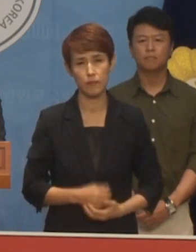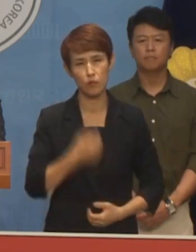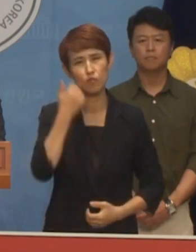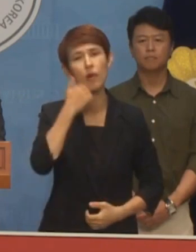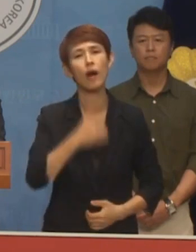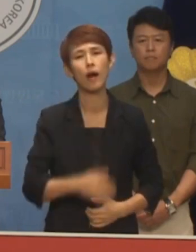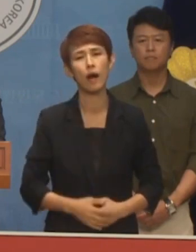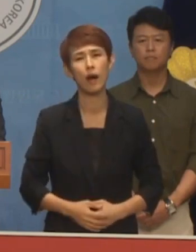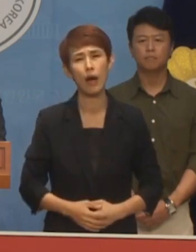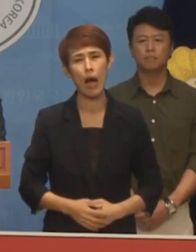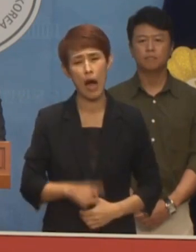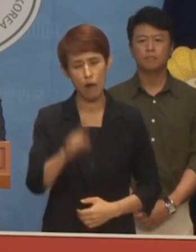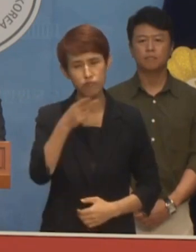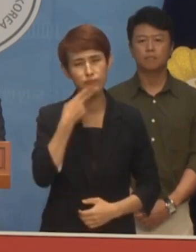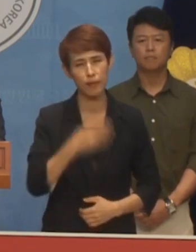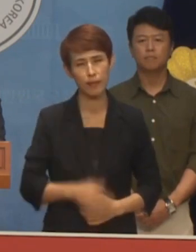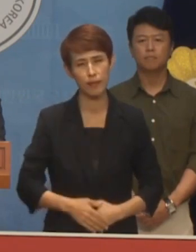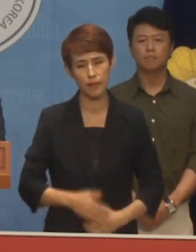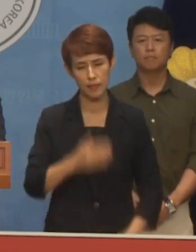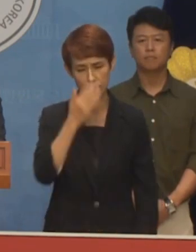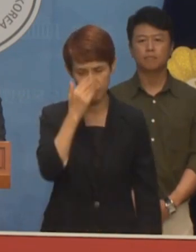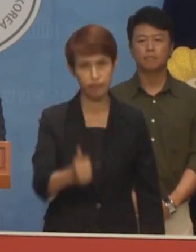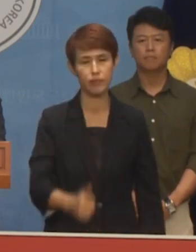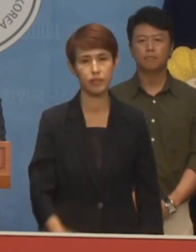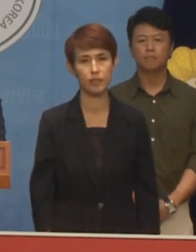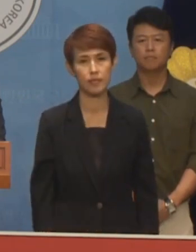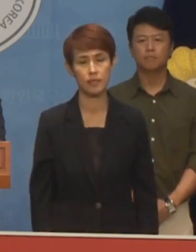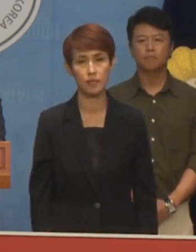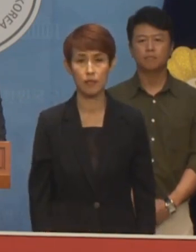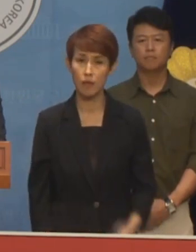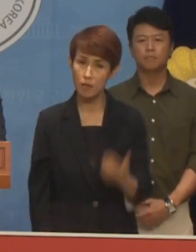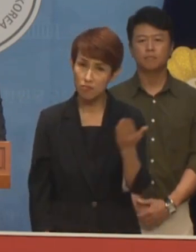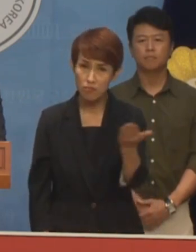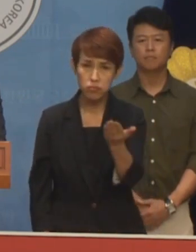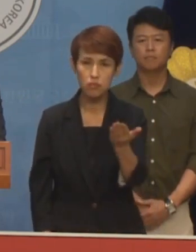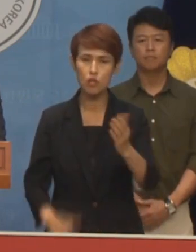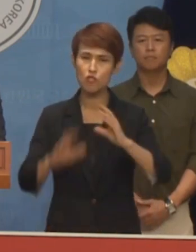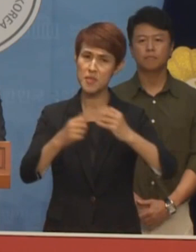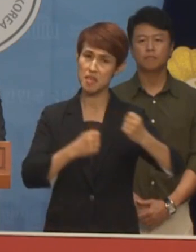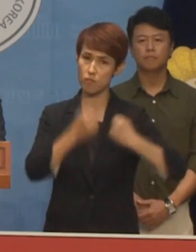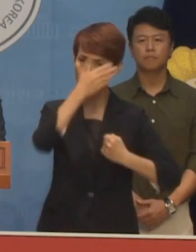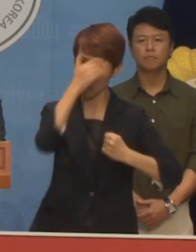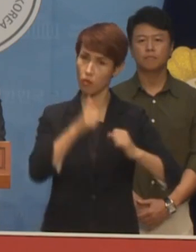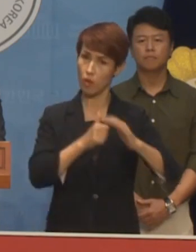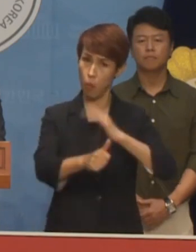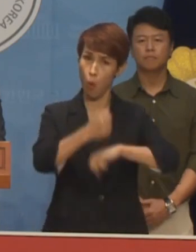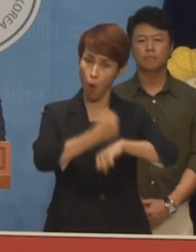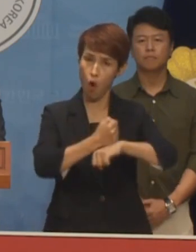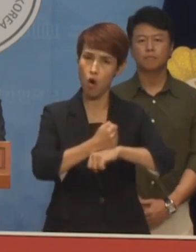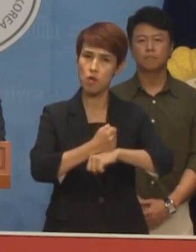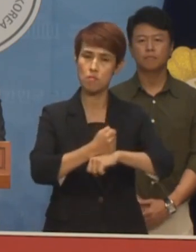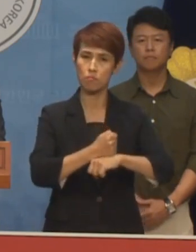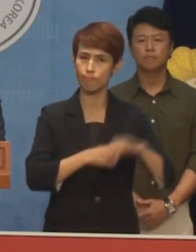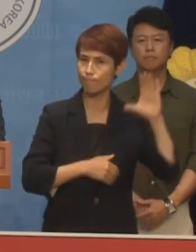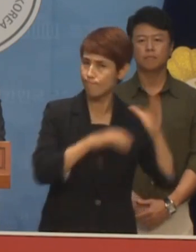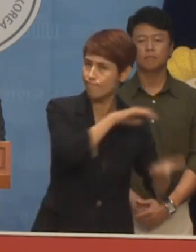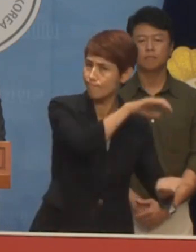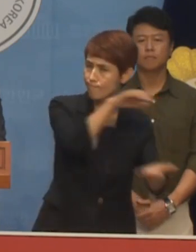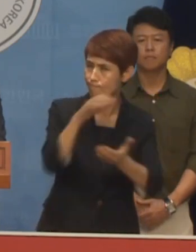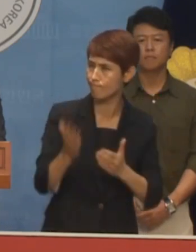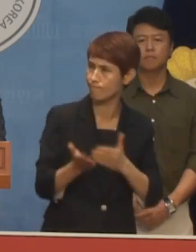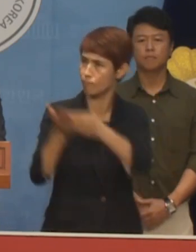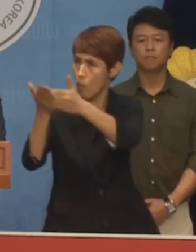그랬습니까? 지겹습니다. 적어도 본인이 국민의힘 청년을 대표하고 스피커 역할을 한다고 마음을